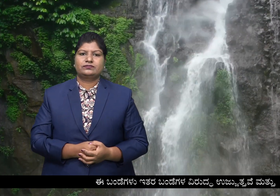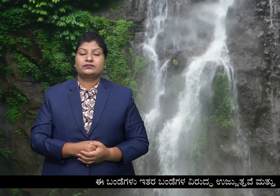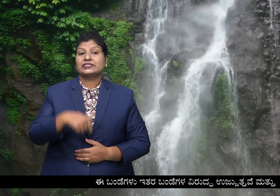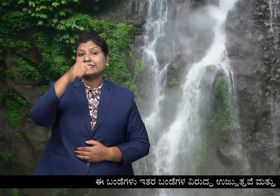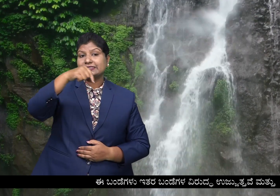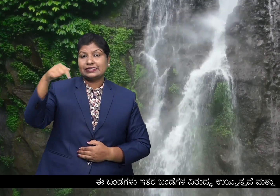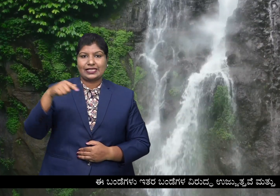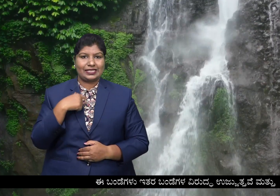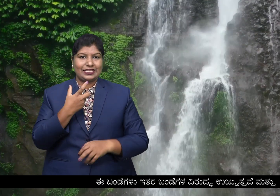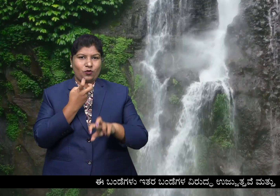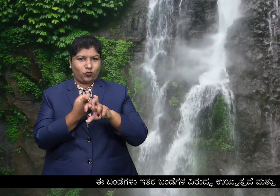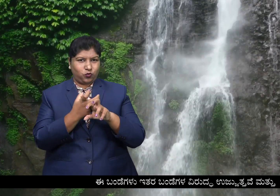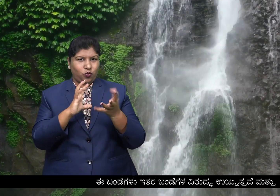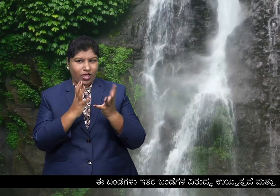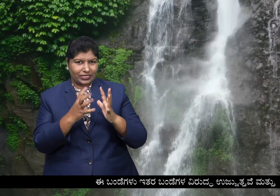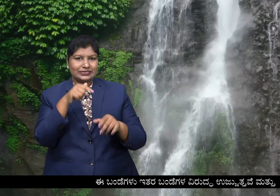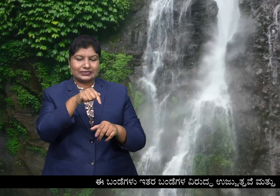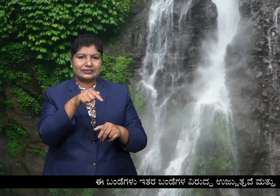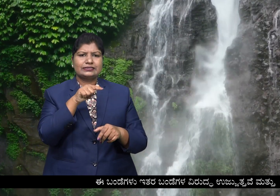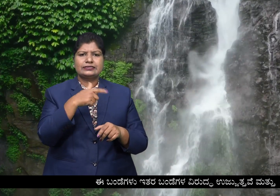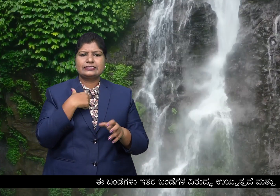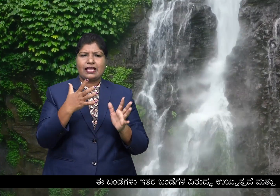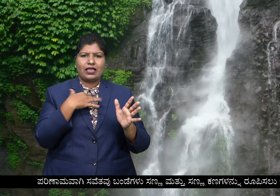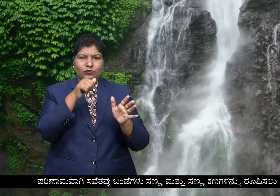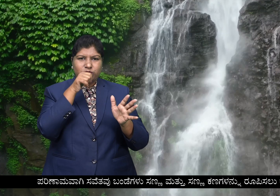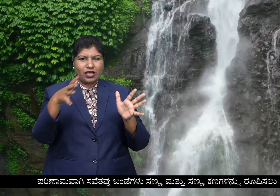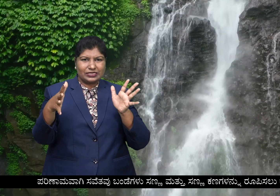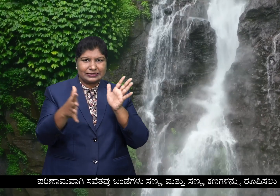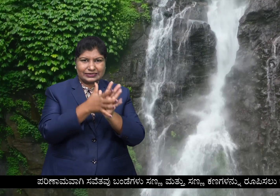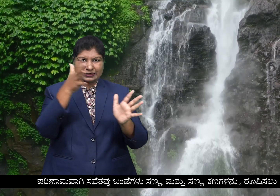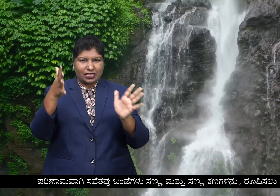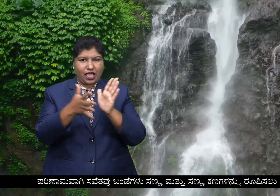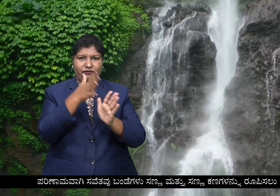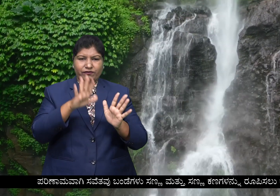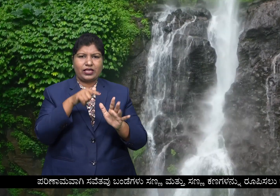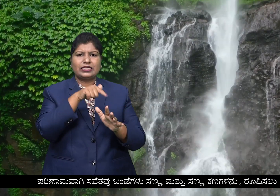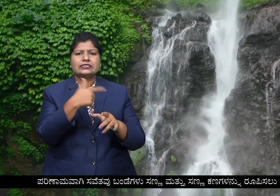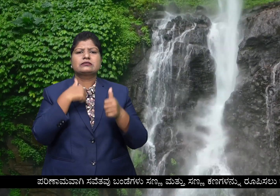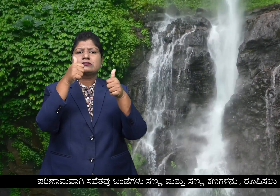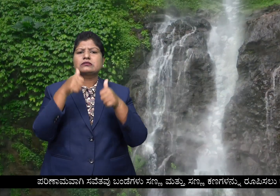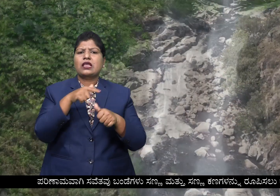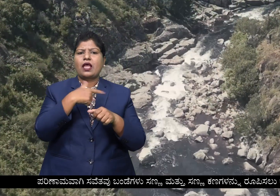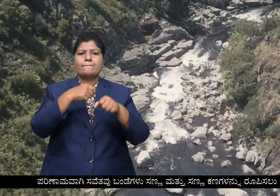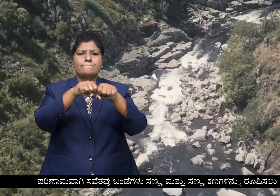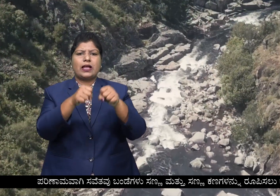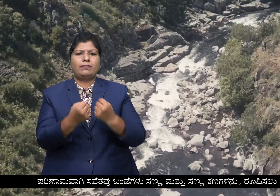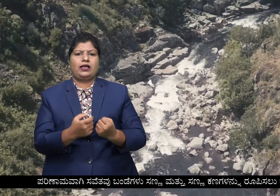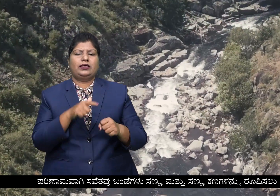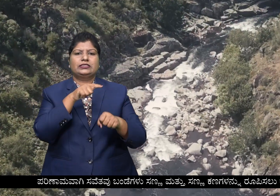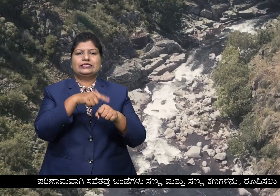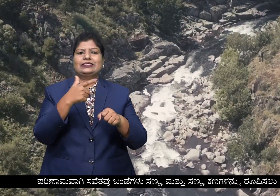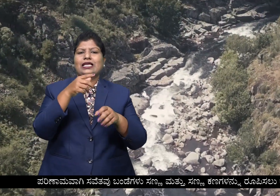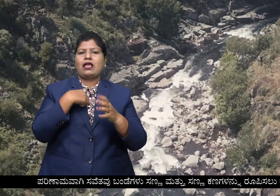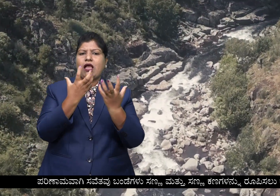ಈ ಬಂಡೆಗಳು ಇತರ ಬಂಡೆಗಳ ವಿರುದ್ಧ ಉಜ್ಜುತ್ತವೆ ಮತ್ತು ಪರಿಣಾಮವಾಗಿ ಸವೆತವು ಬಂಡೆಗಳ ಸಣ್ಣ ಮತ್ತು ಸಣ್ಣ